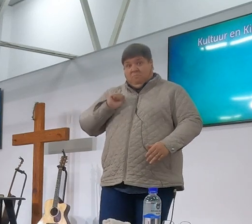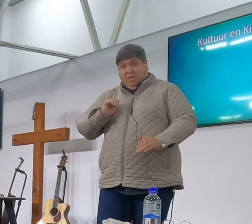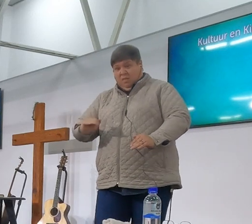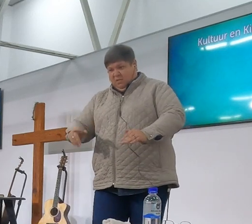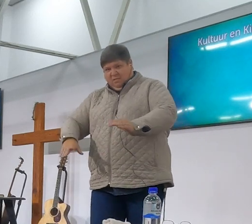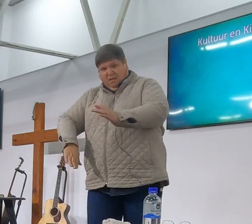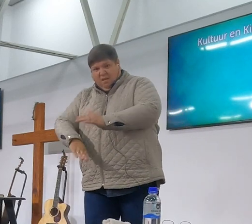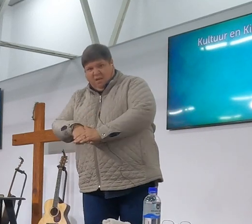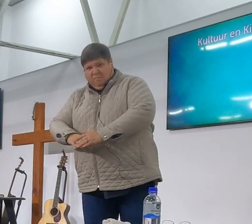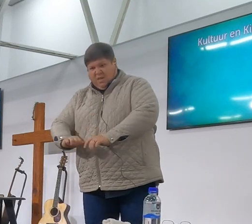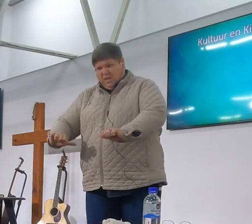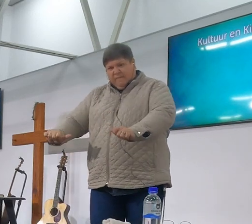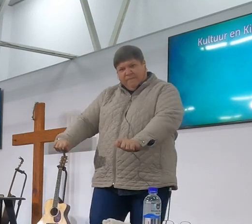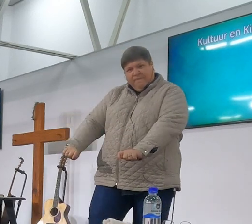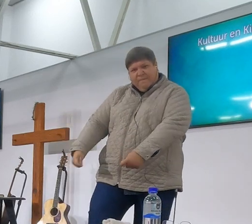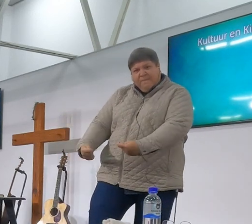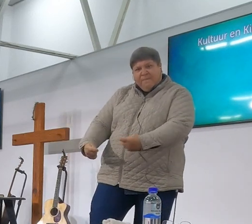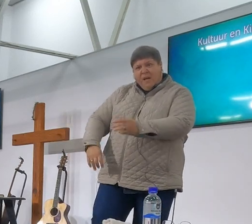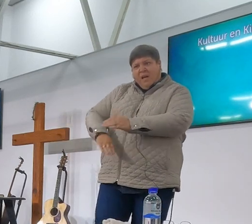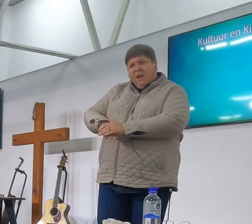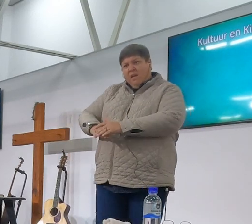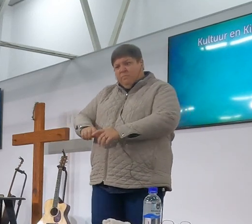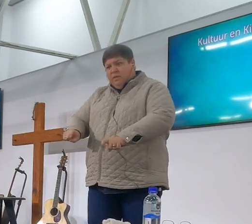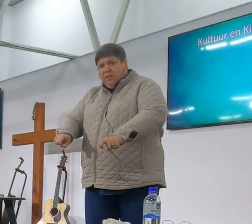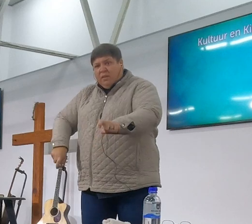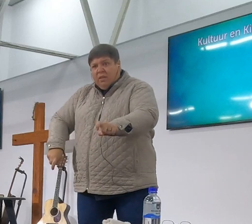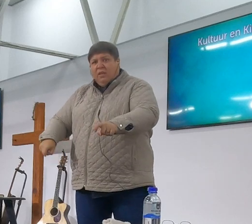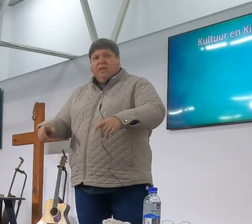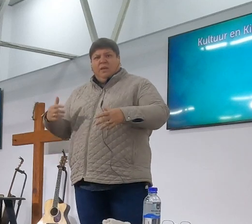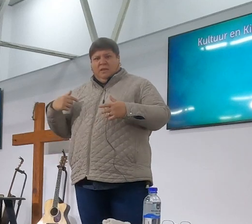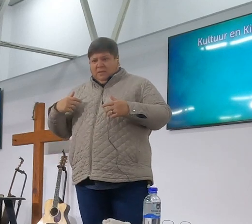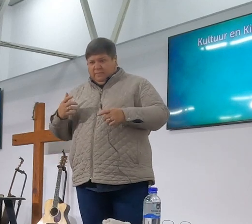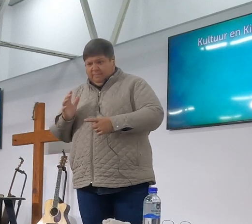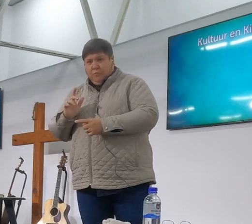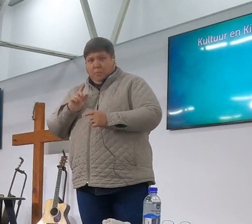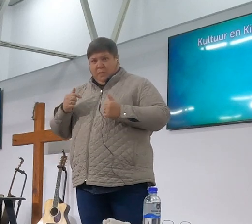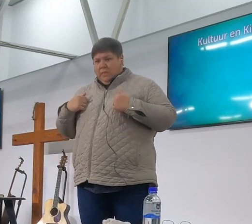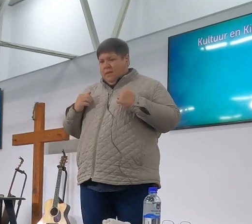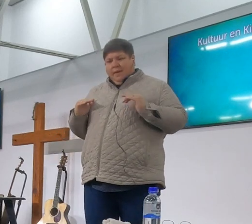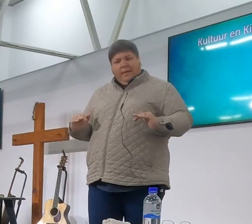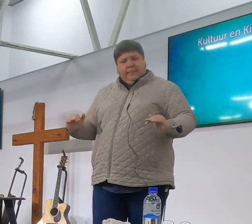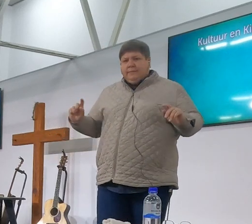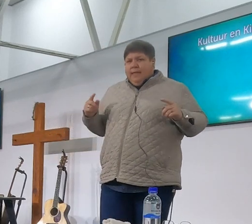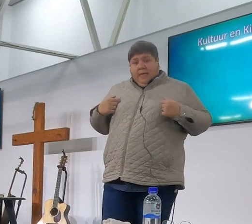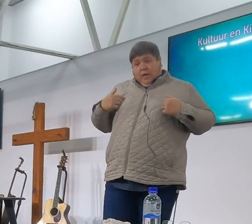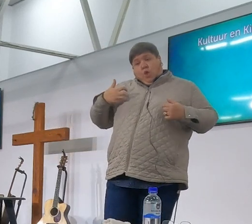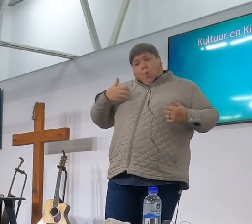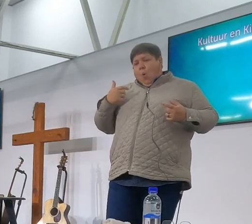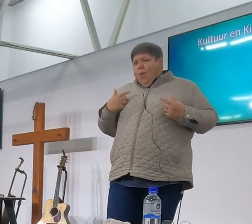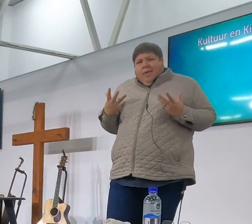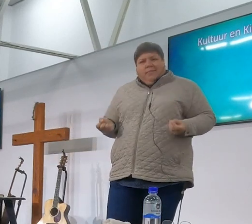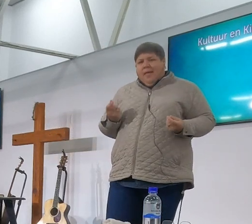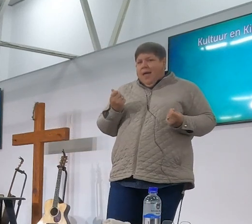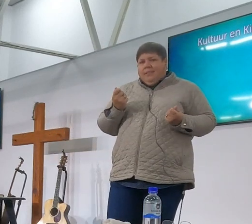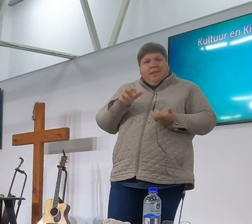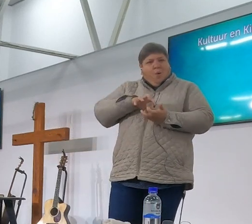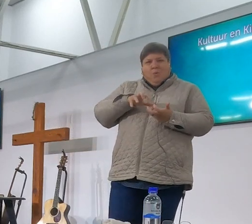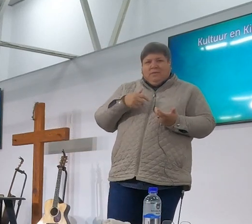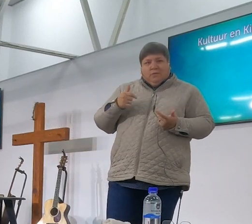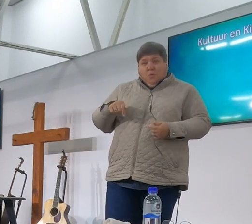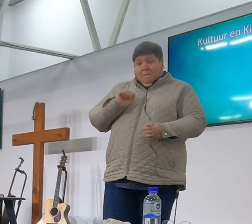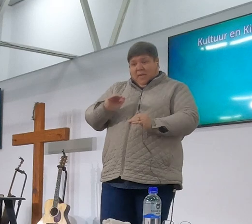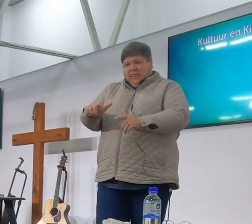die beste tolkse kry wat die jagers het. In Bloemfontein is het kloppers, vir die van julle waarvan kloppers is die oulikste goed.